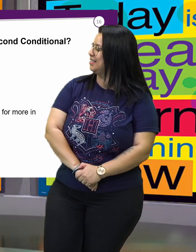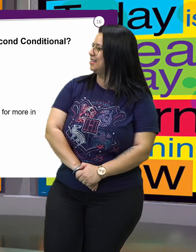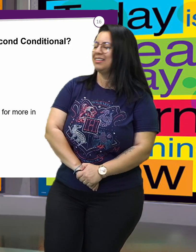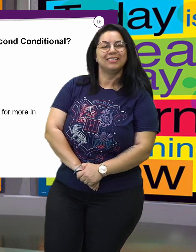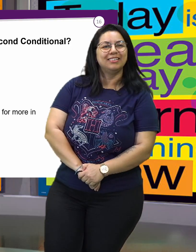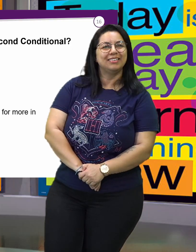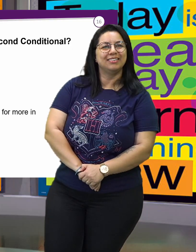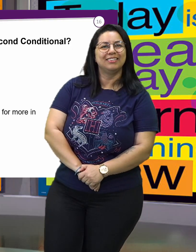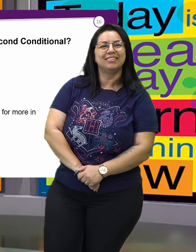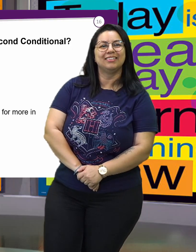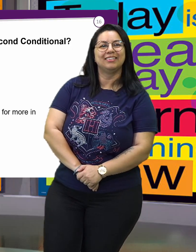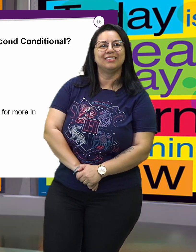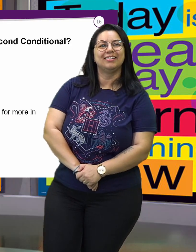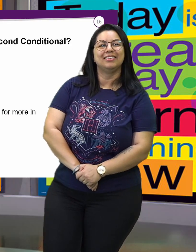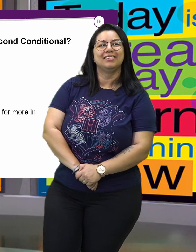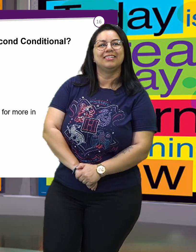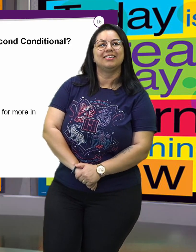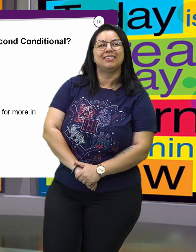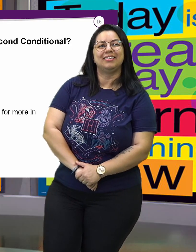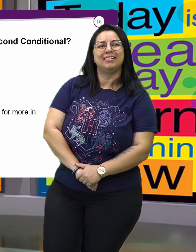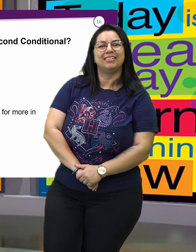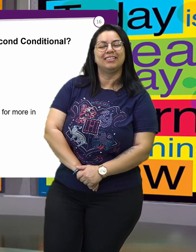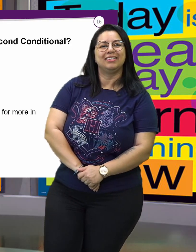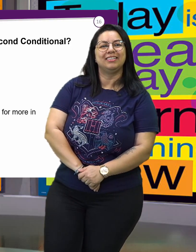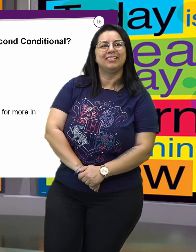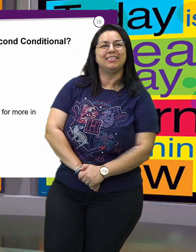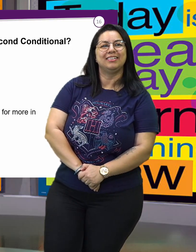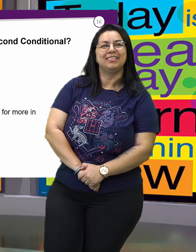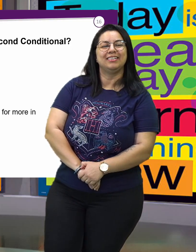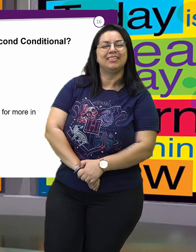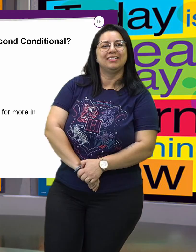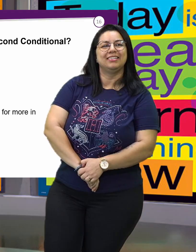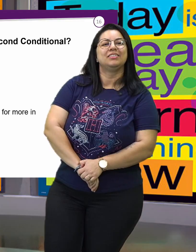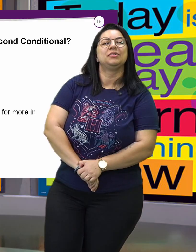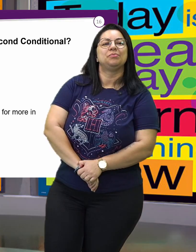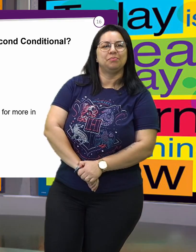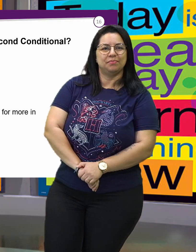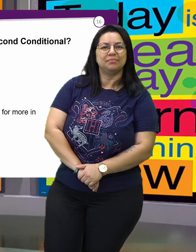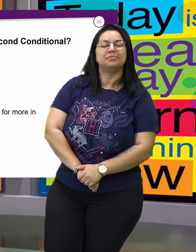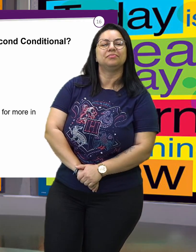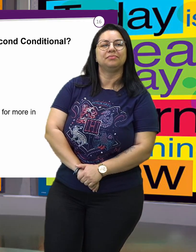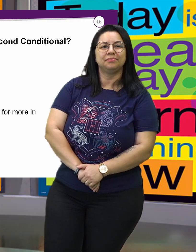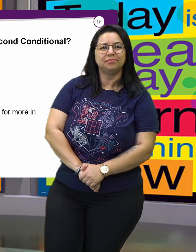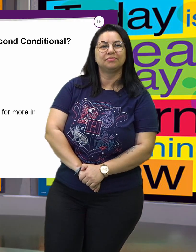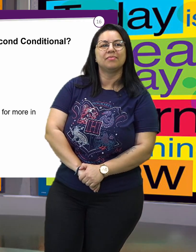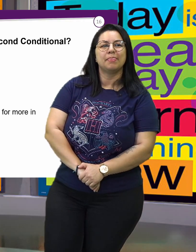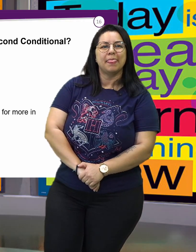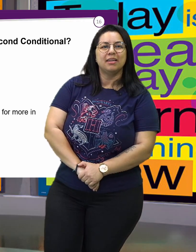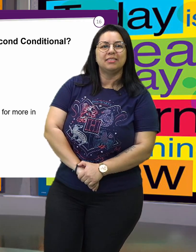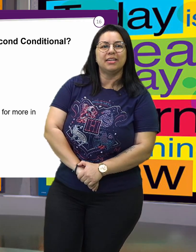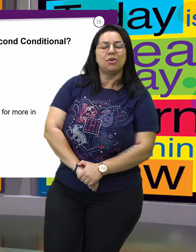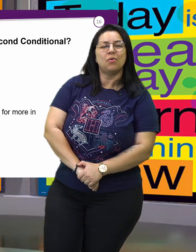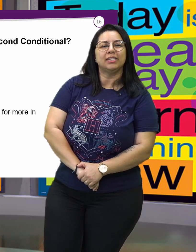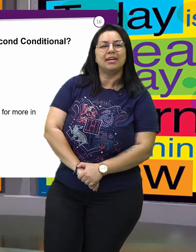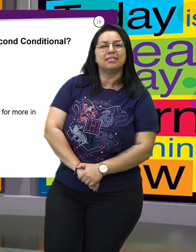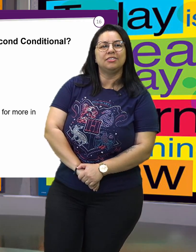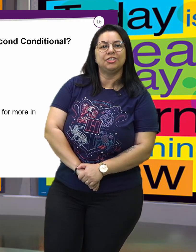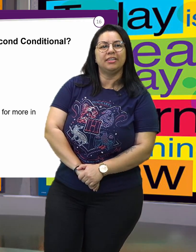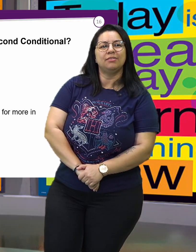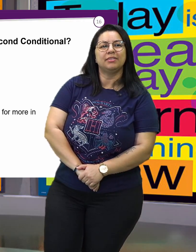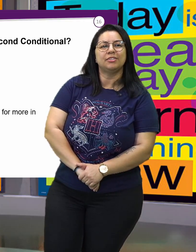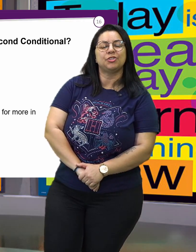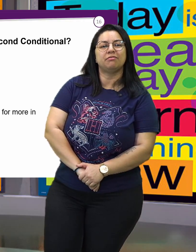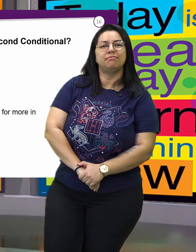me coisando. If he saved money, he wouldn't be asking for more in the bank. O que é isso? Se eu